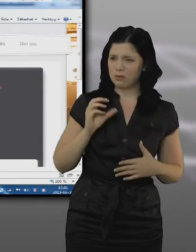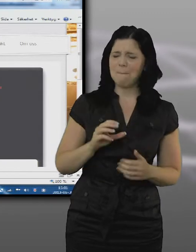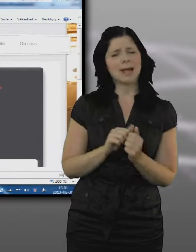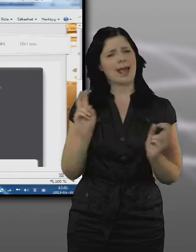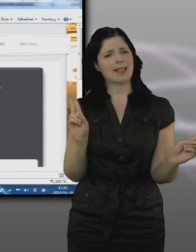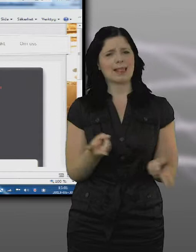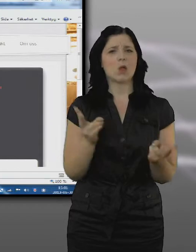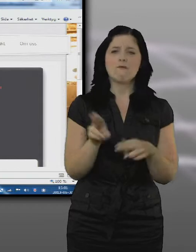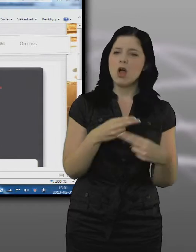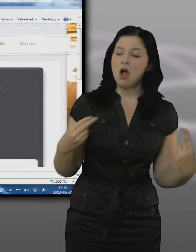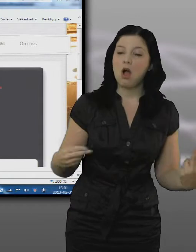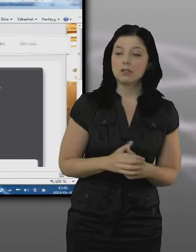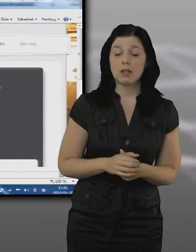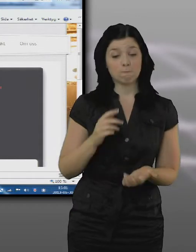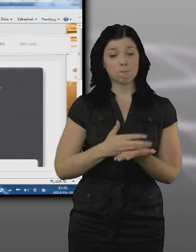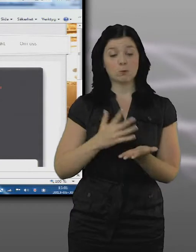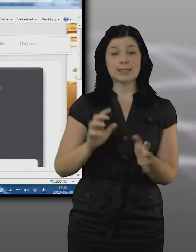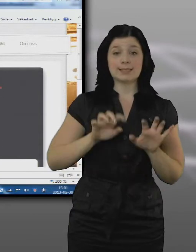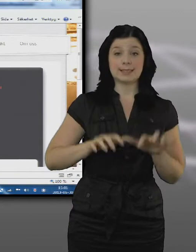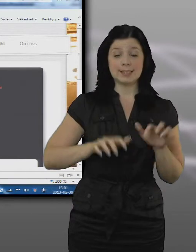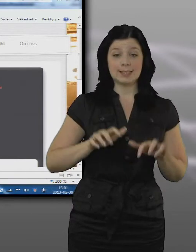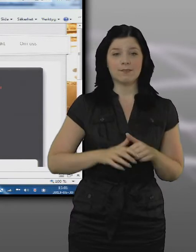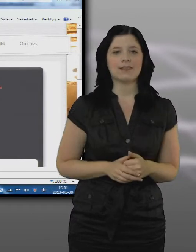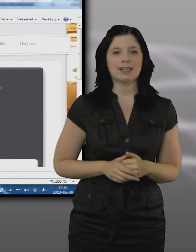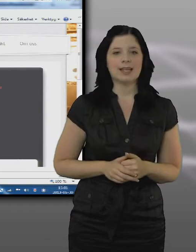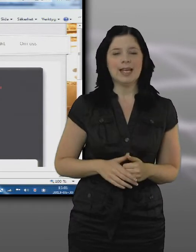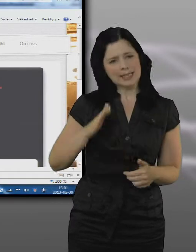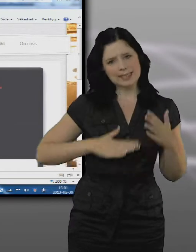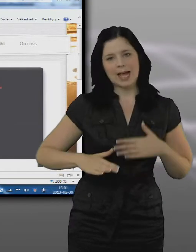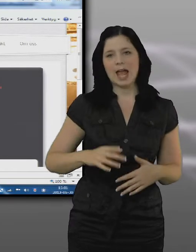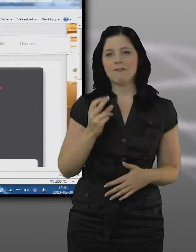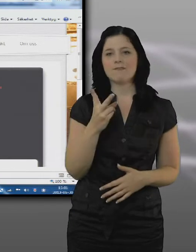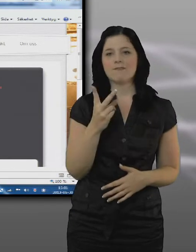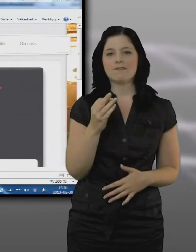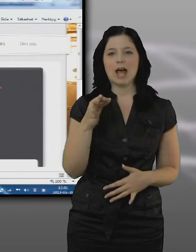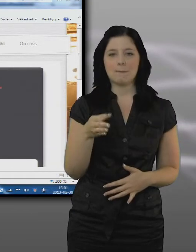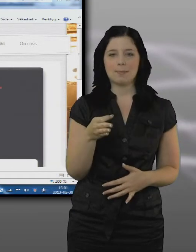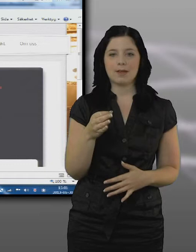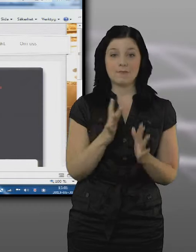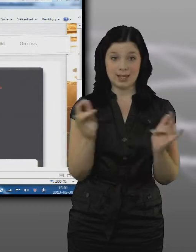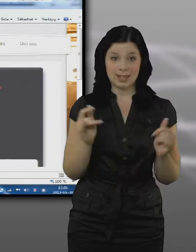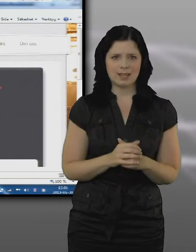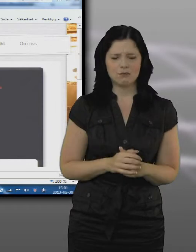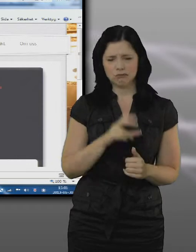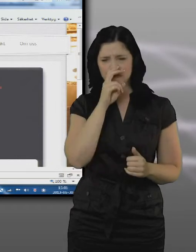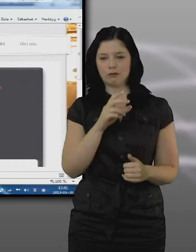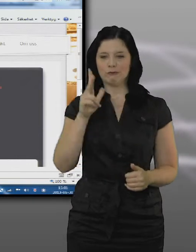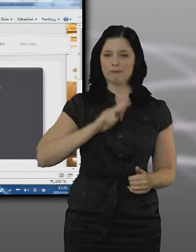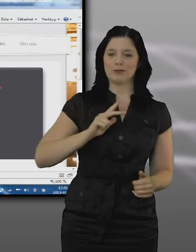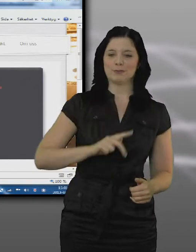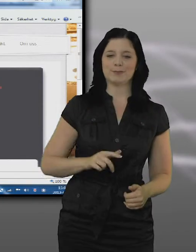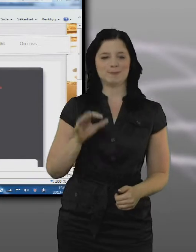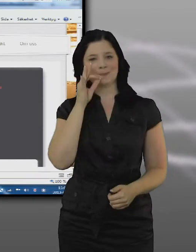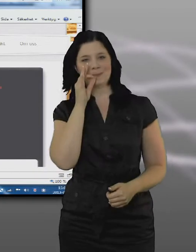Och han fortsätter att skriva helst valpfri. Han ser nöjd ut med sin formulering och tar upp penna